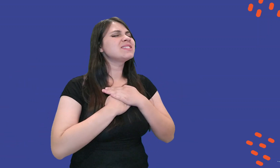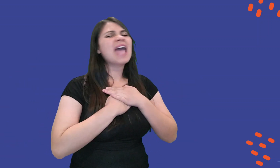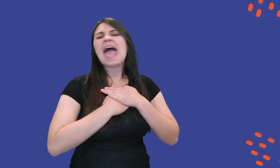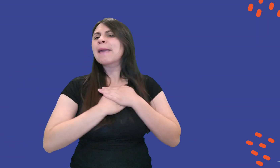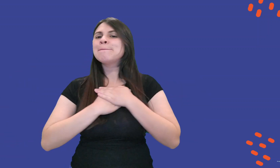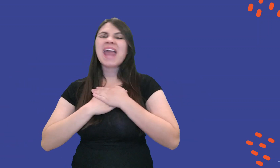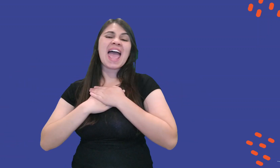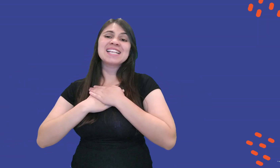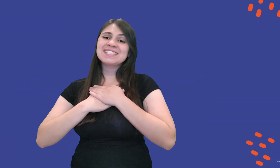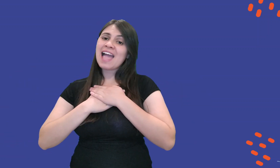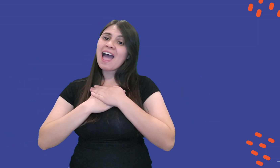Seme